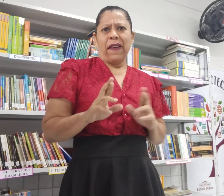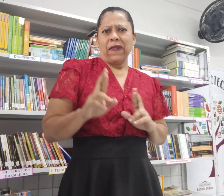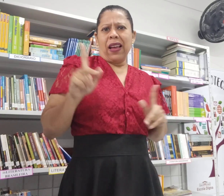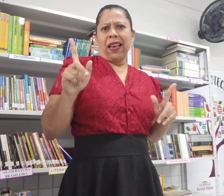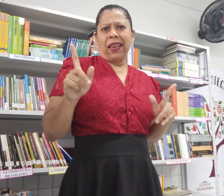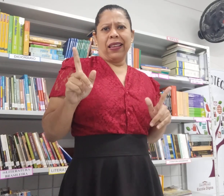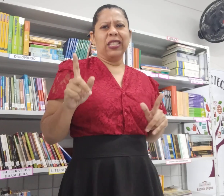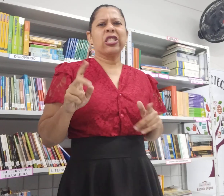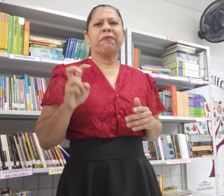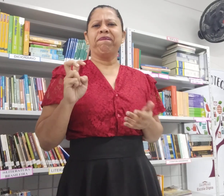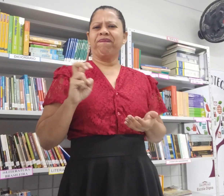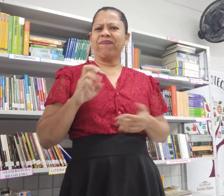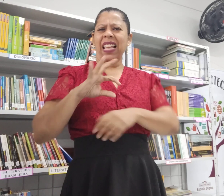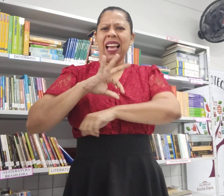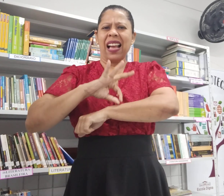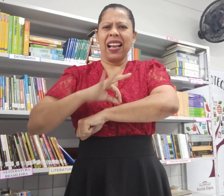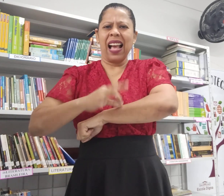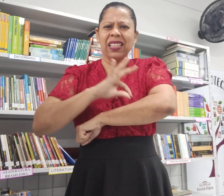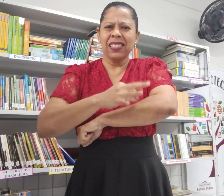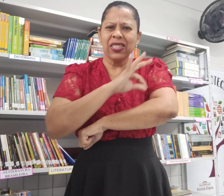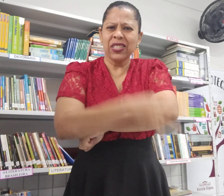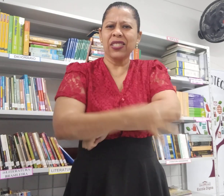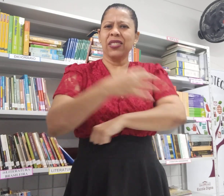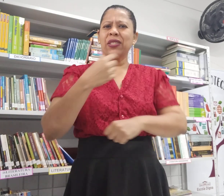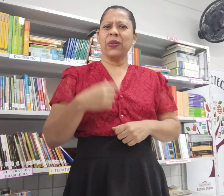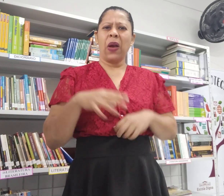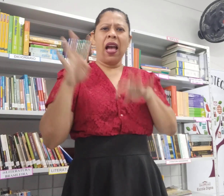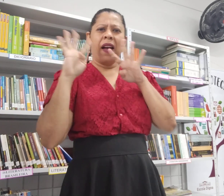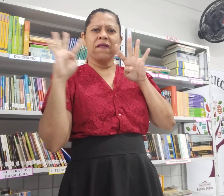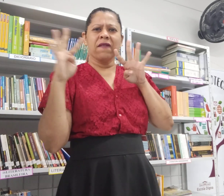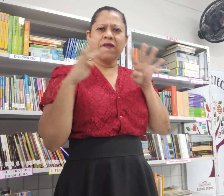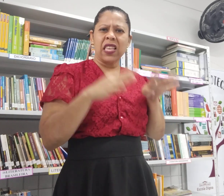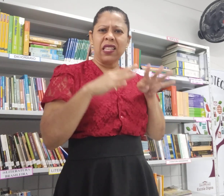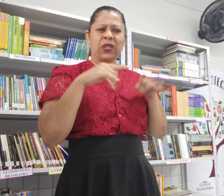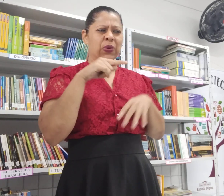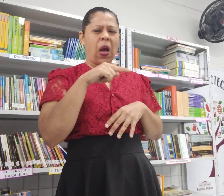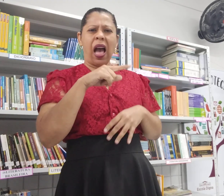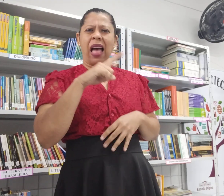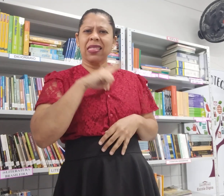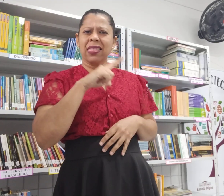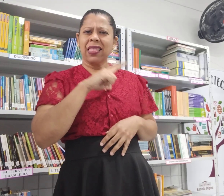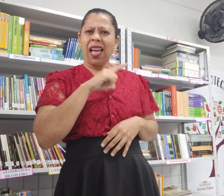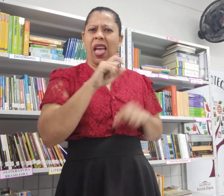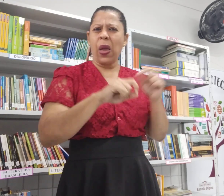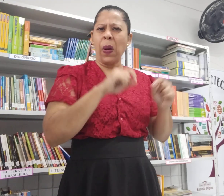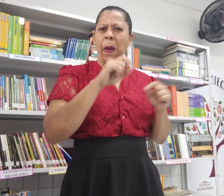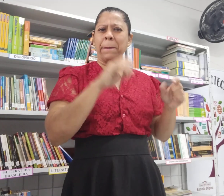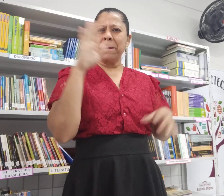praticamente castigados, né? Eles eram vistos como pessoas enfeitiçadas, pessoas